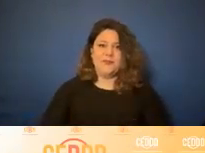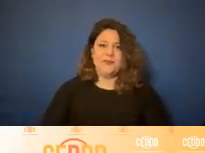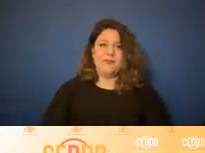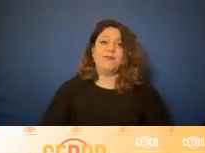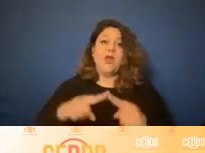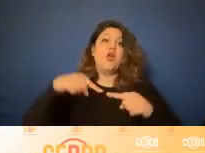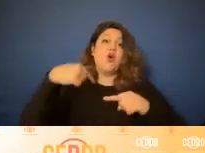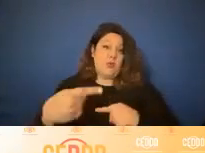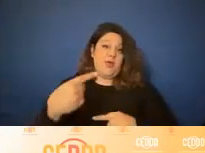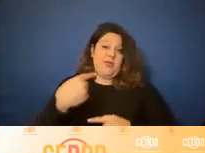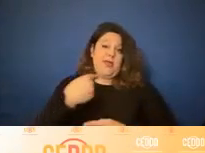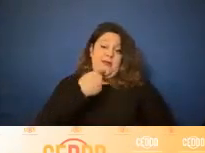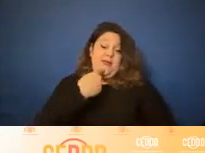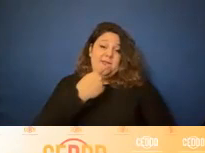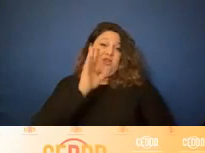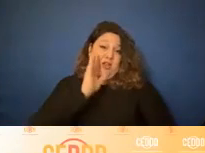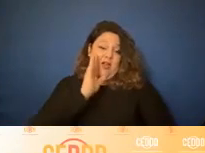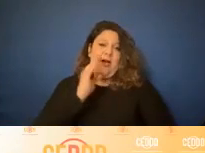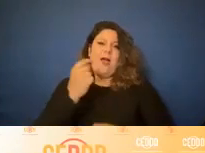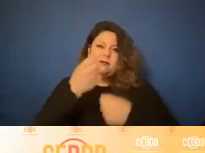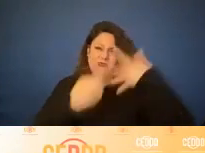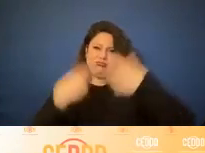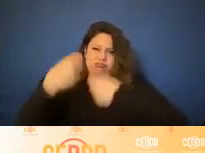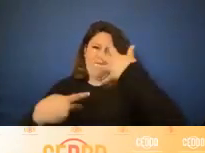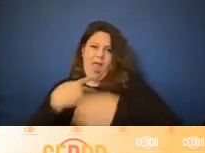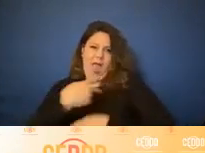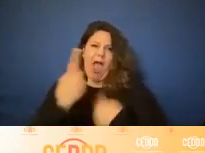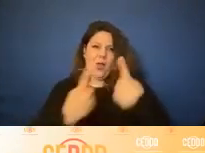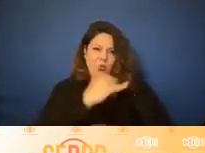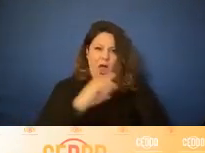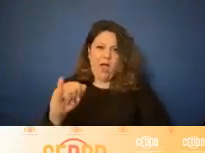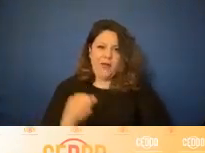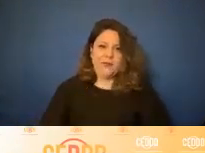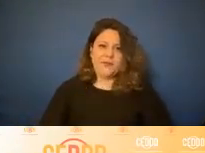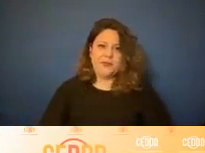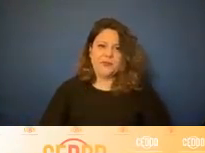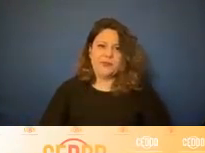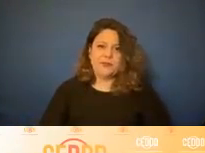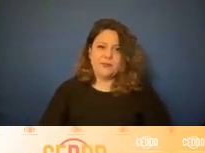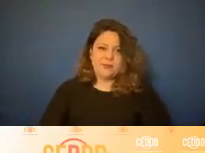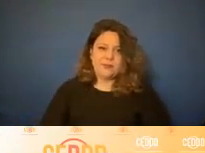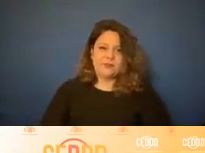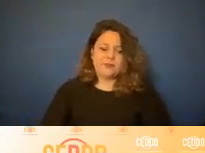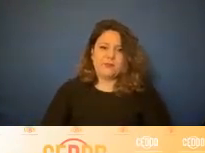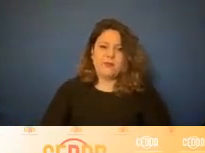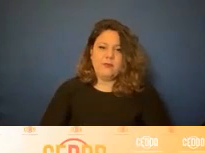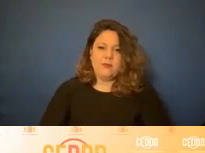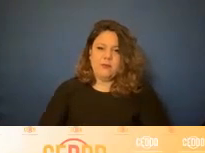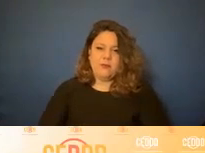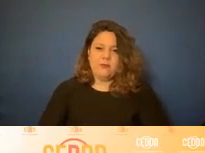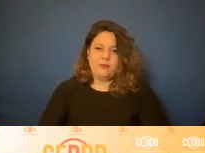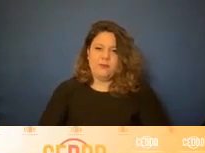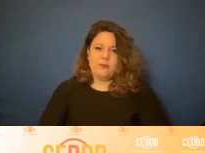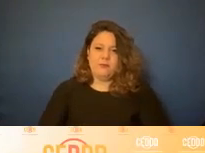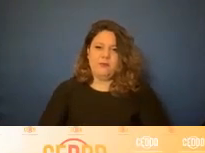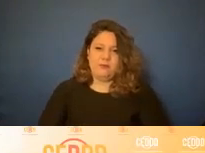comentado, he puesto aquí algunas, y como veis, al final intento hoy dilucidar o fijar una imagen donde